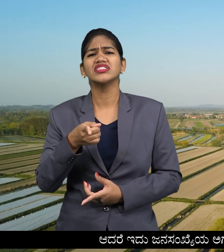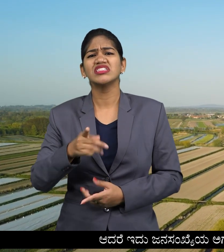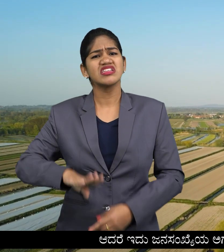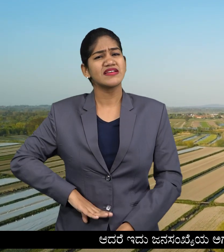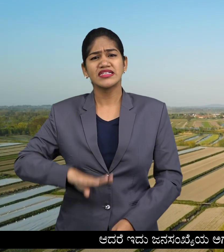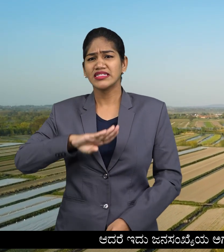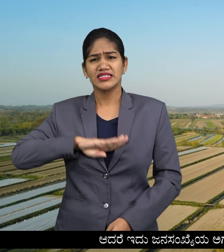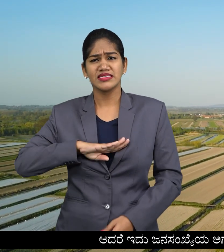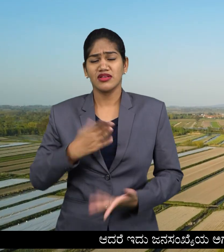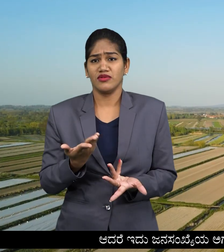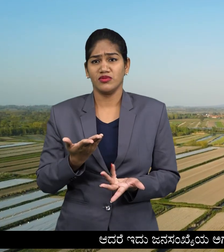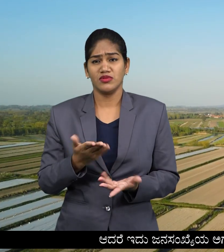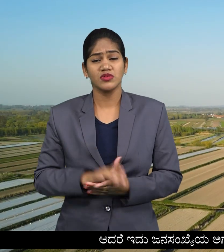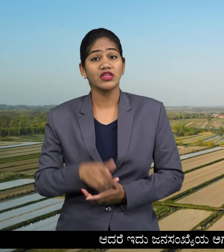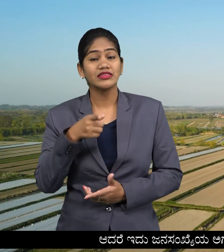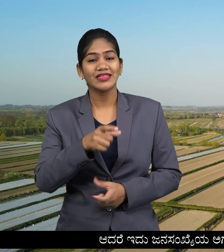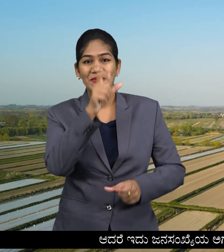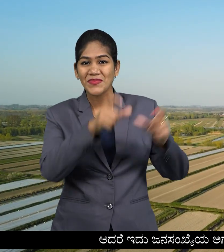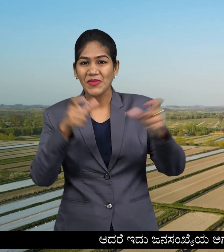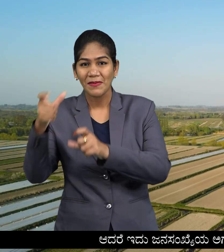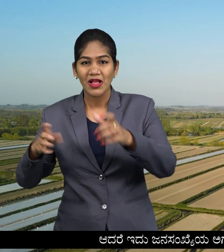ಅಗತ್ಯಗಳನ್ನು ಪೂರೈಸಲು ಸಾಕಾಗಲಿಲ್ಲ.